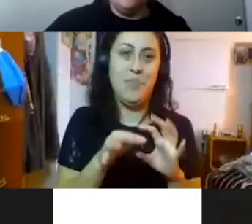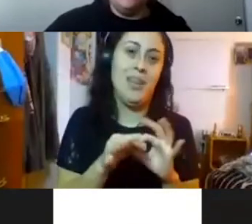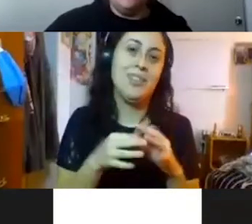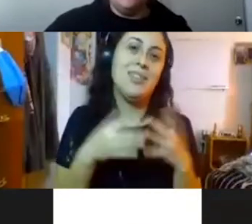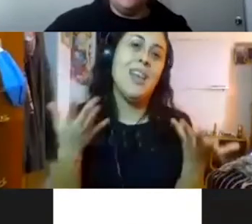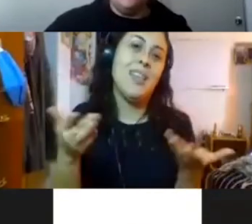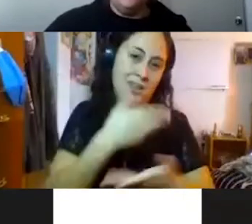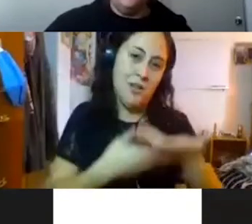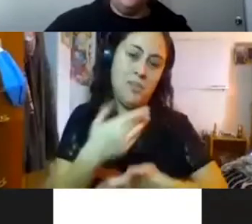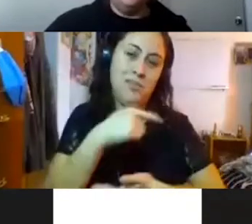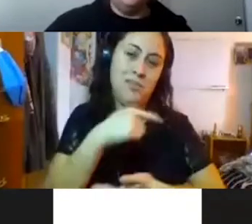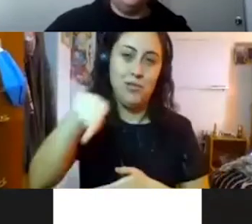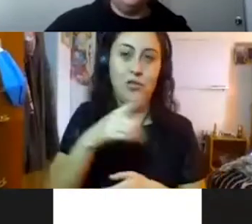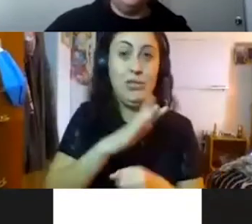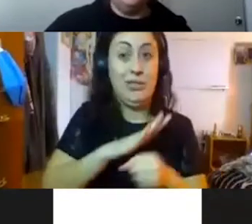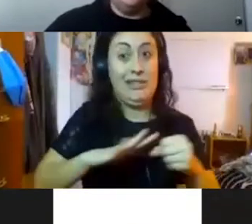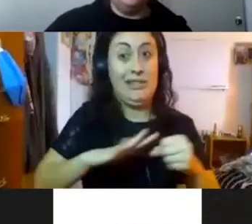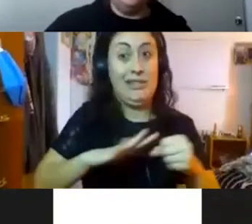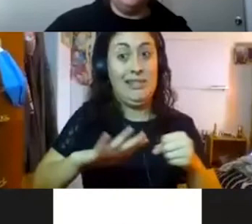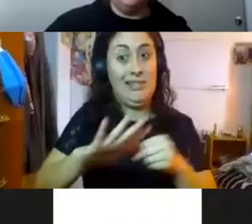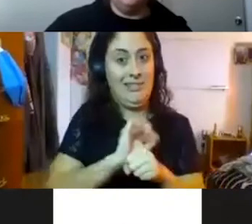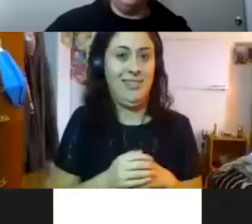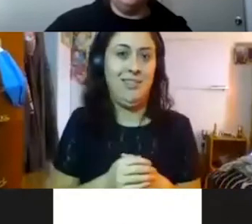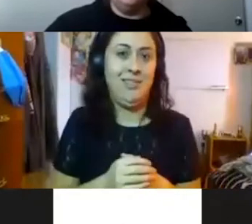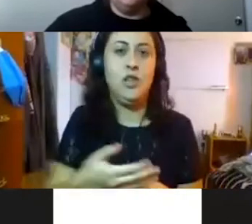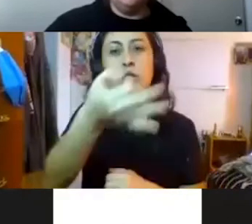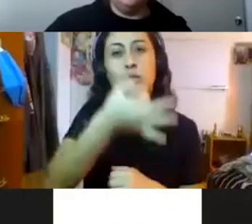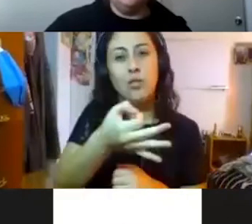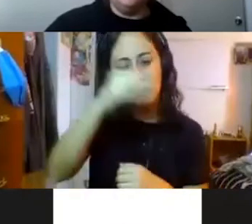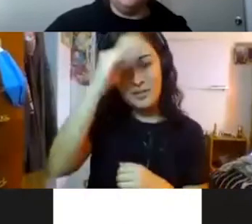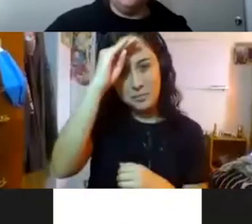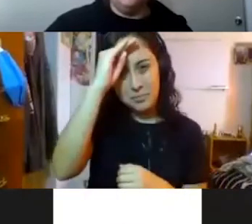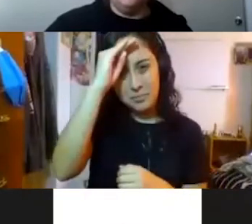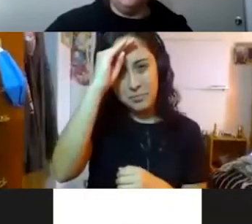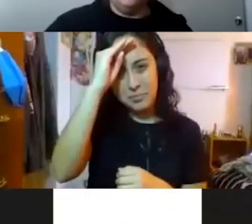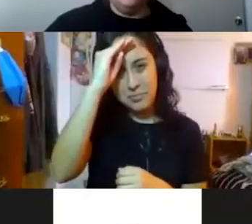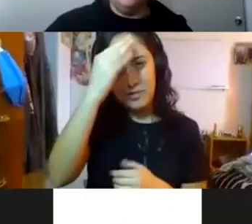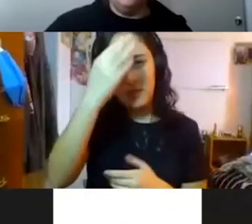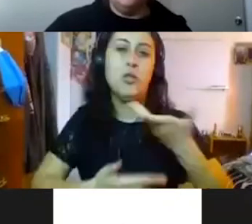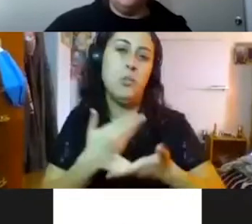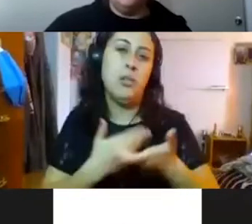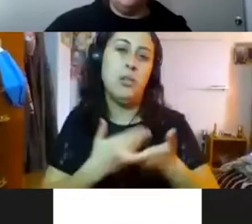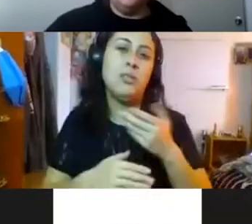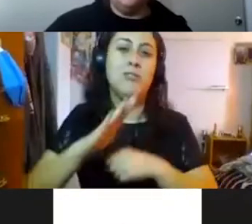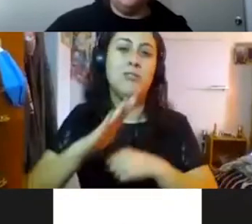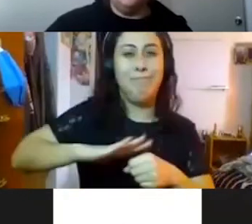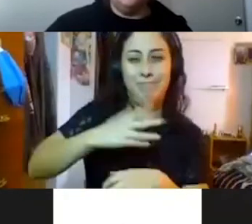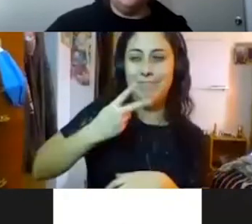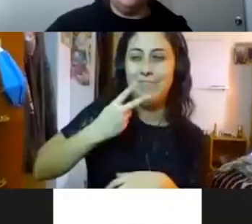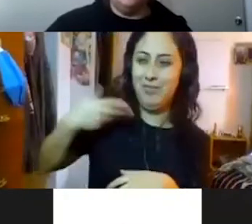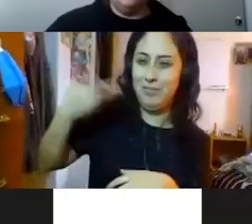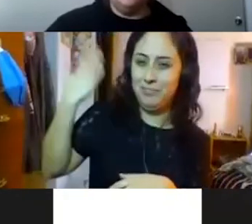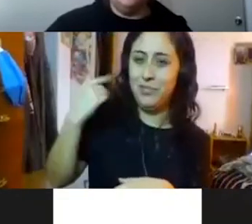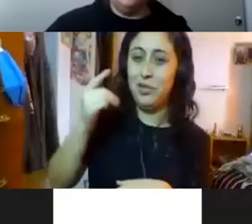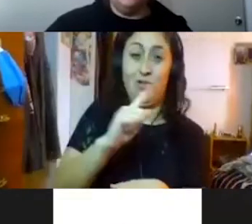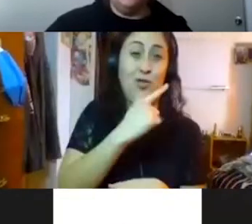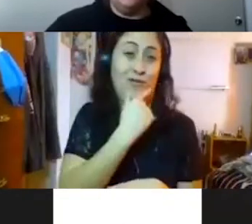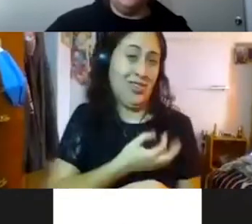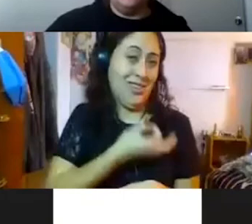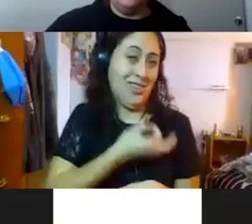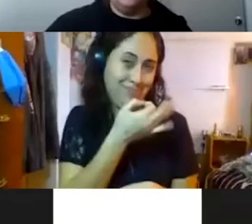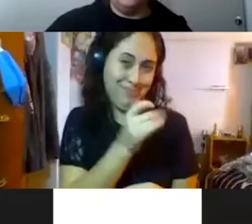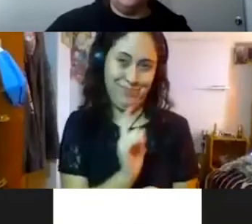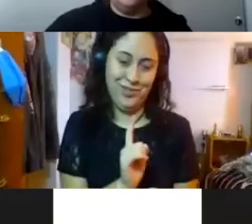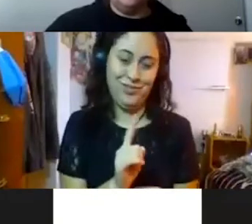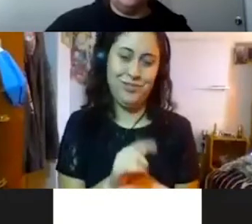este contexto, en contarnos tu experiencia y en compartir situaciones que tampoco son de lo más fácil dentro de la labor docente. Así